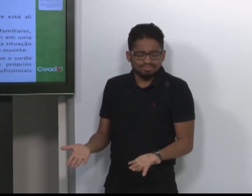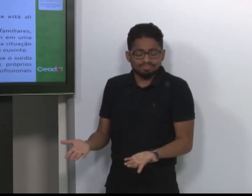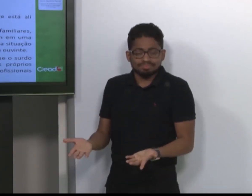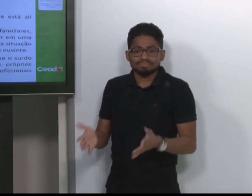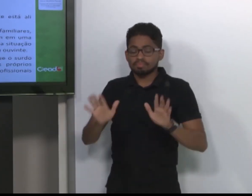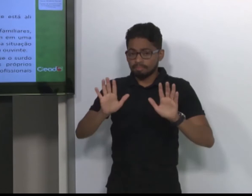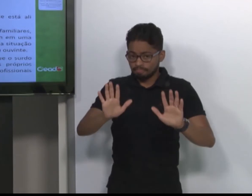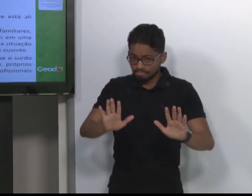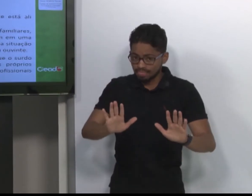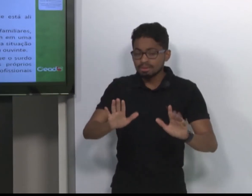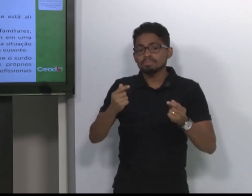cuidado.